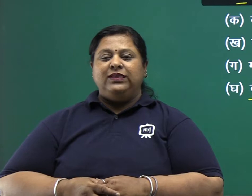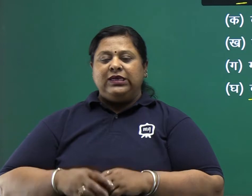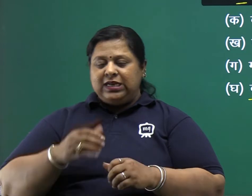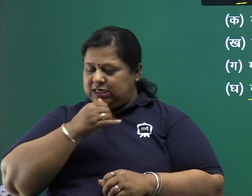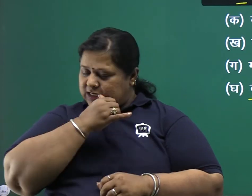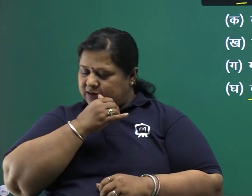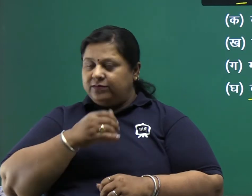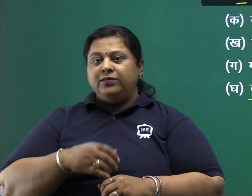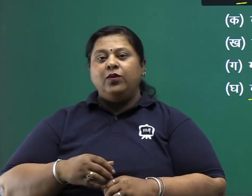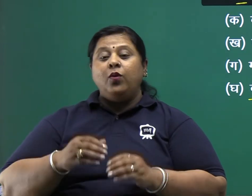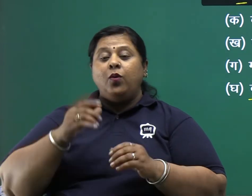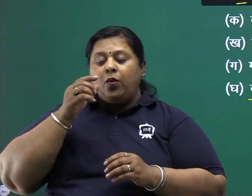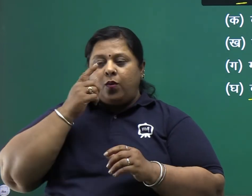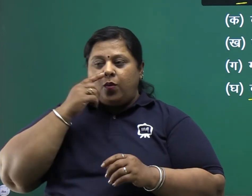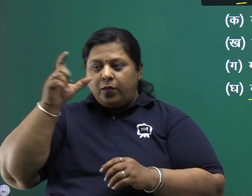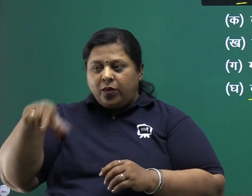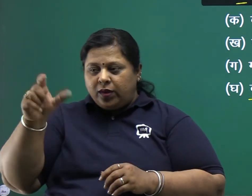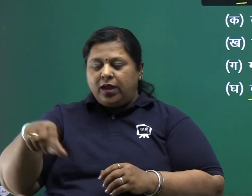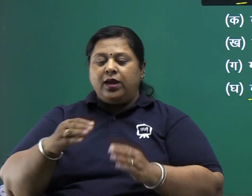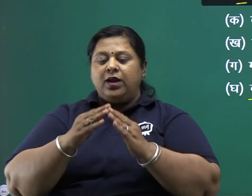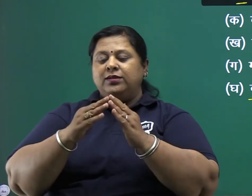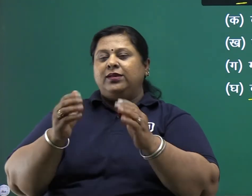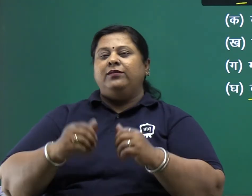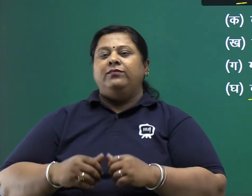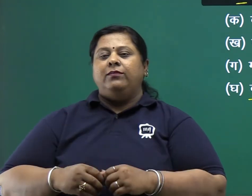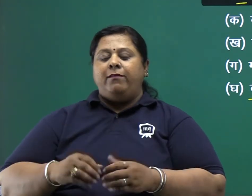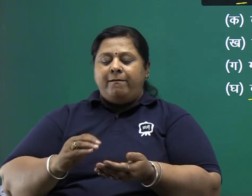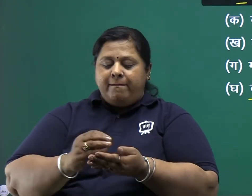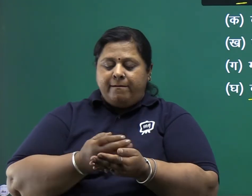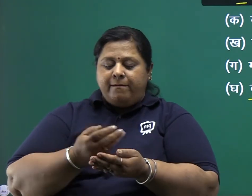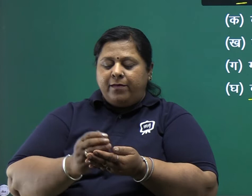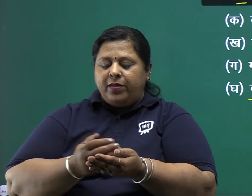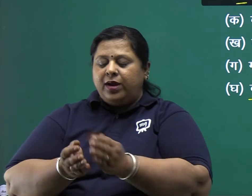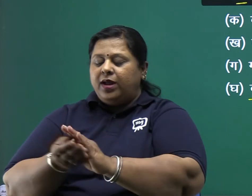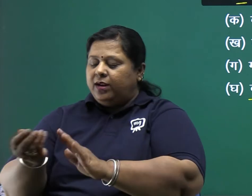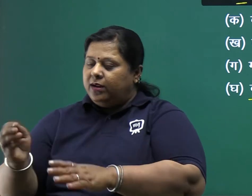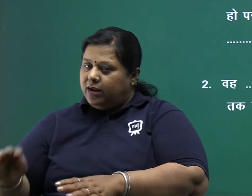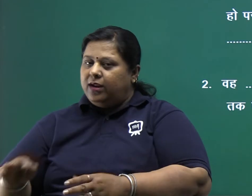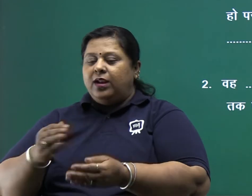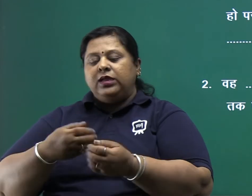कृष्ण गोपियों के घर से मक्खन ले जाते थे।